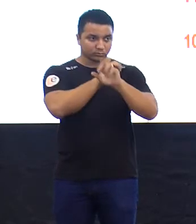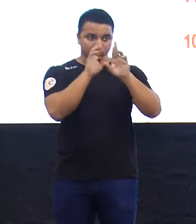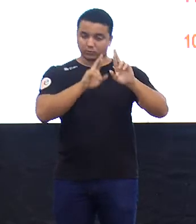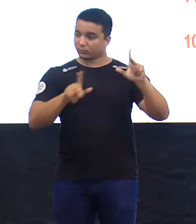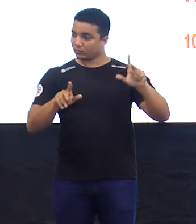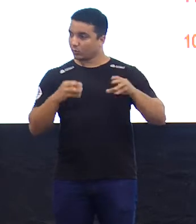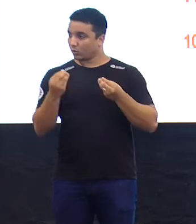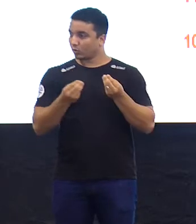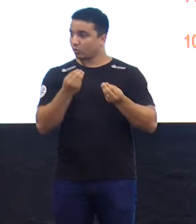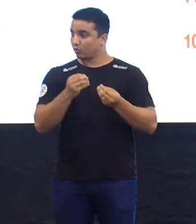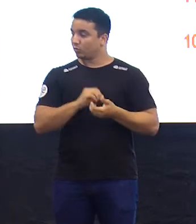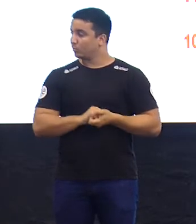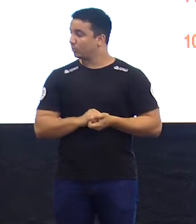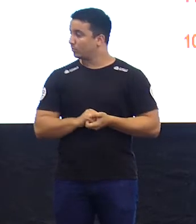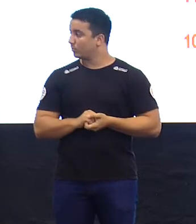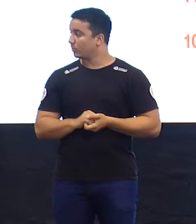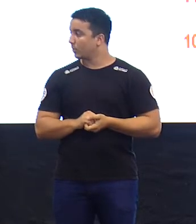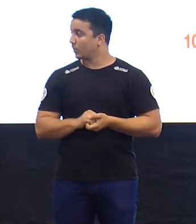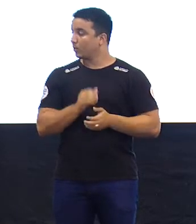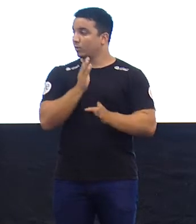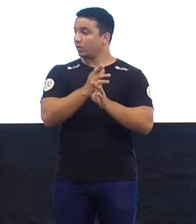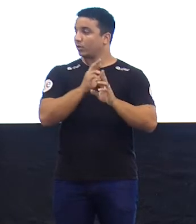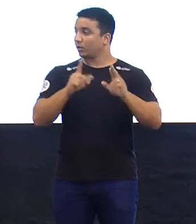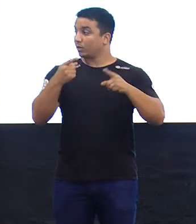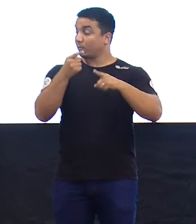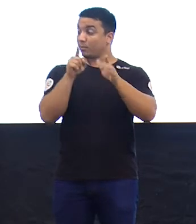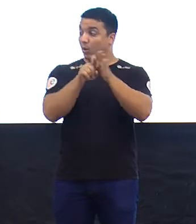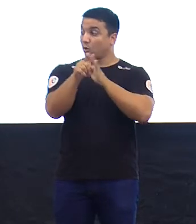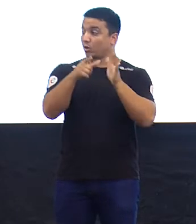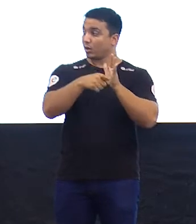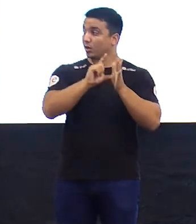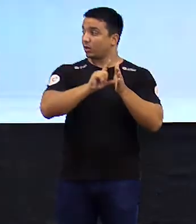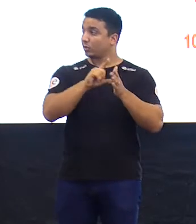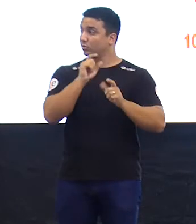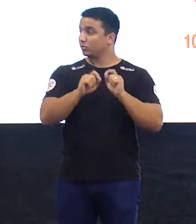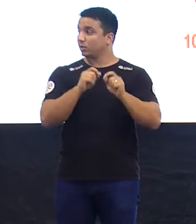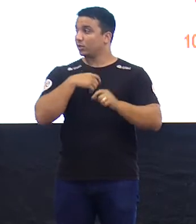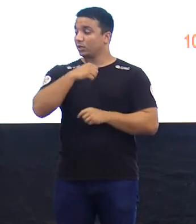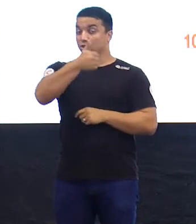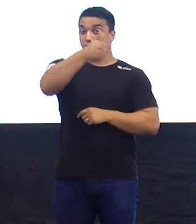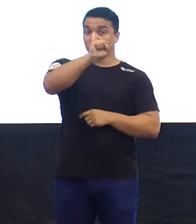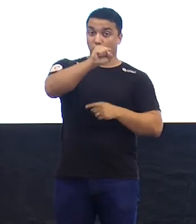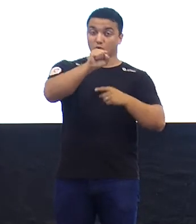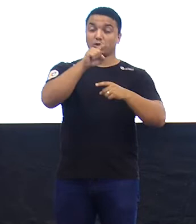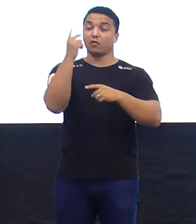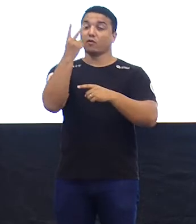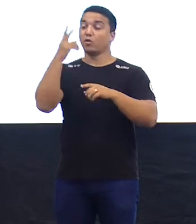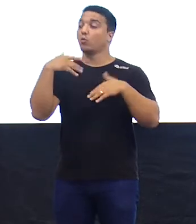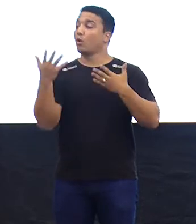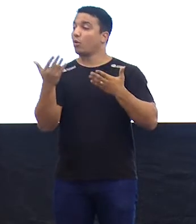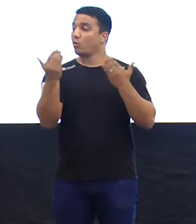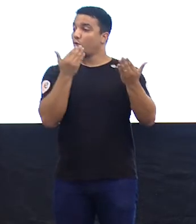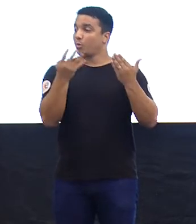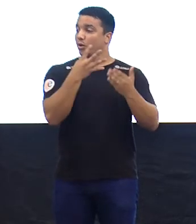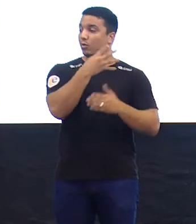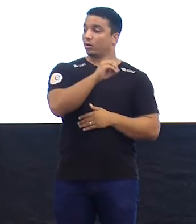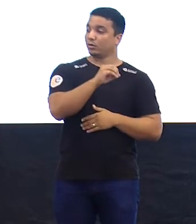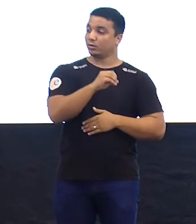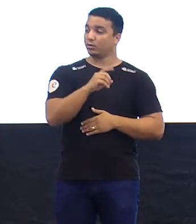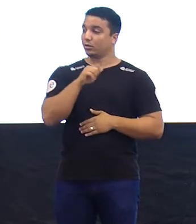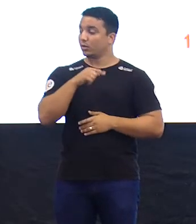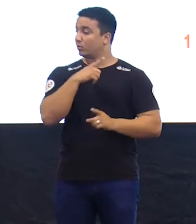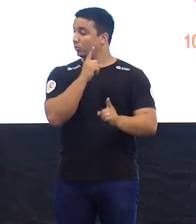diferença? Porque na questão anterior, eu peguei quanto que os 18 valia em cima de 40